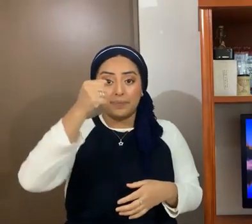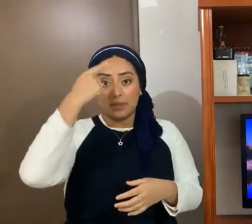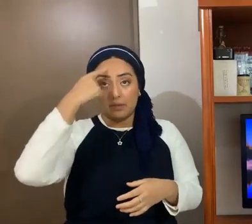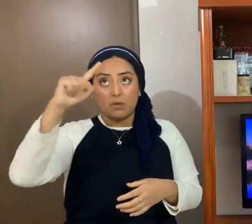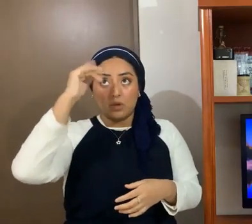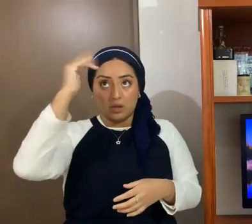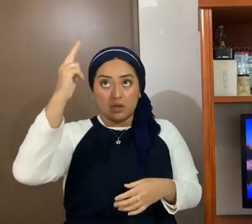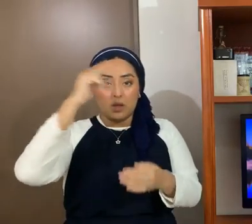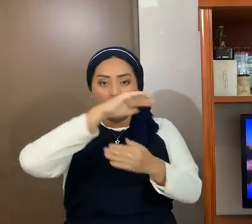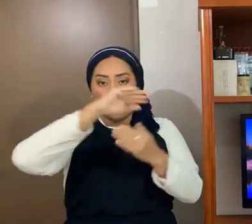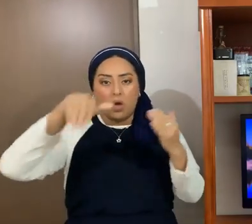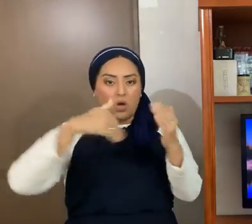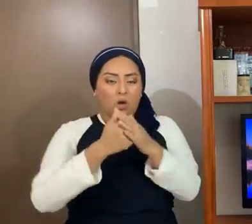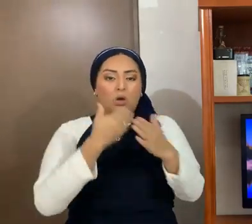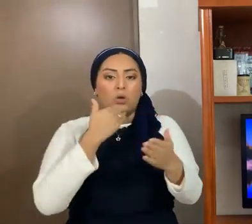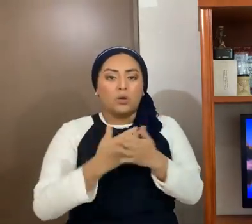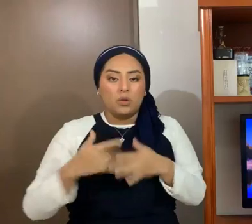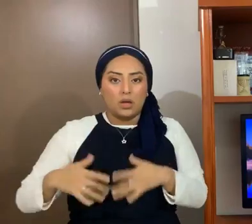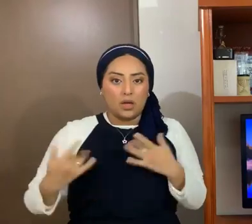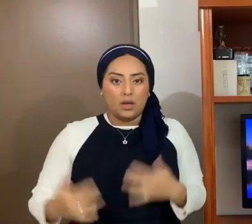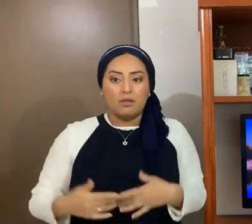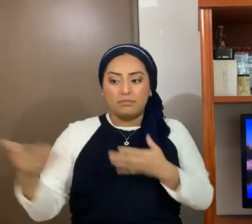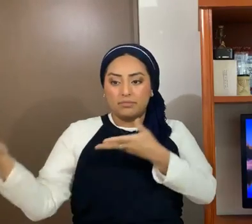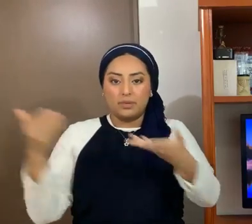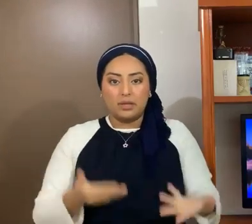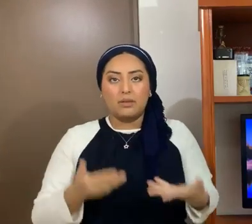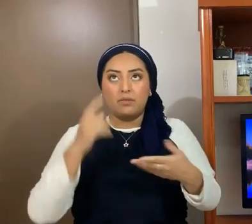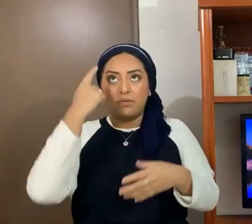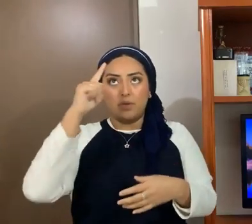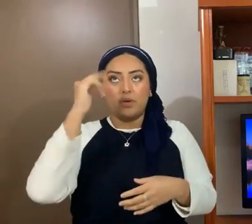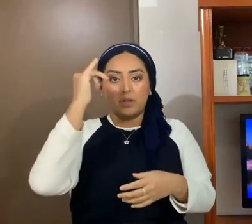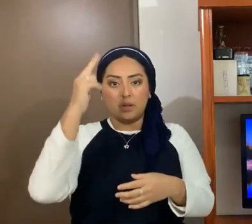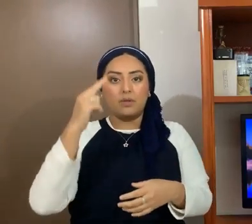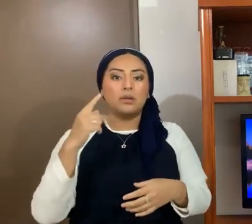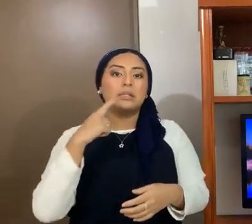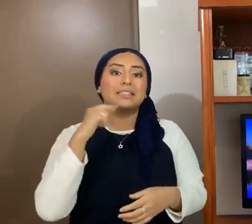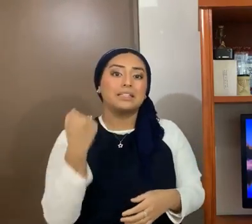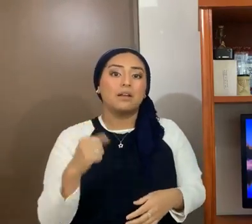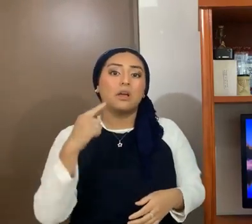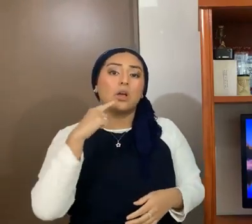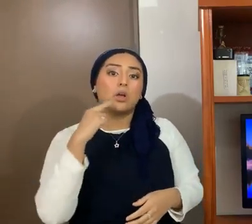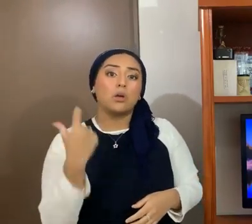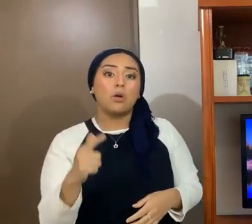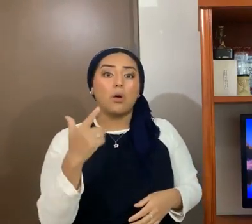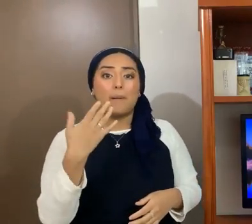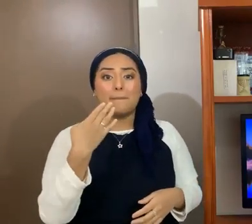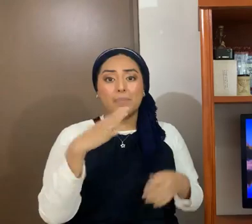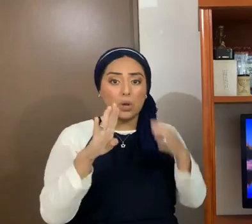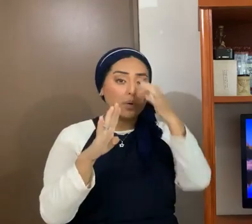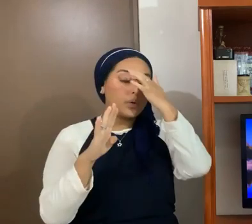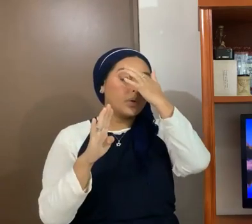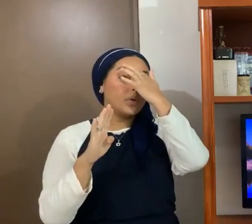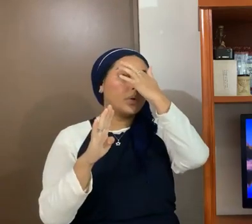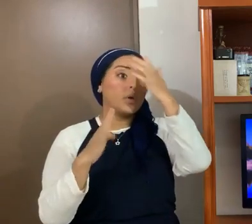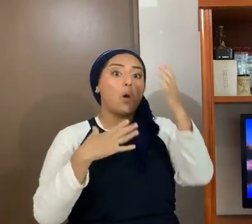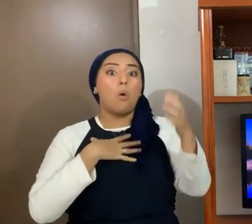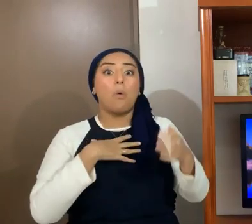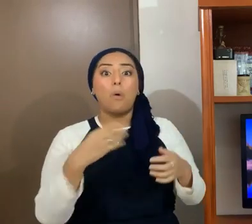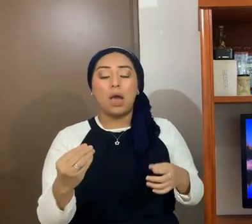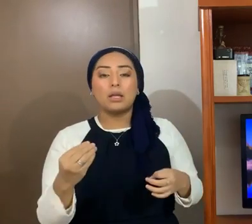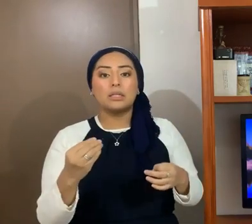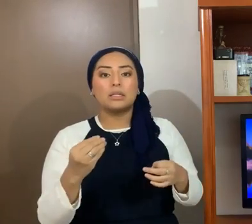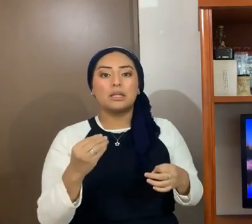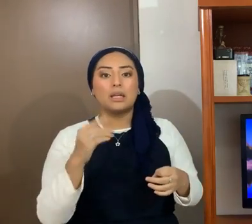Yahweh. Todo generoso de corazón la traerá a Yahweh: oro, plata, bronce, azul, púrpura, carmesí, lino fino, pelo